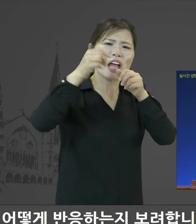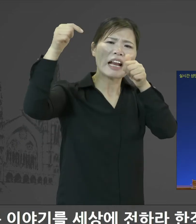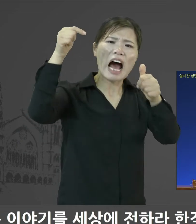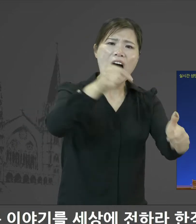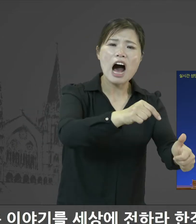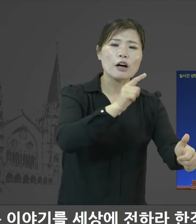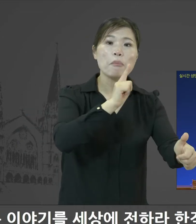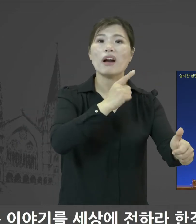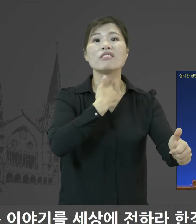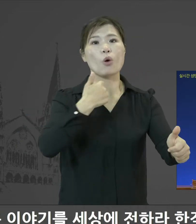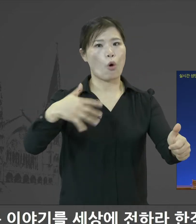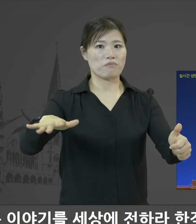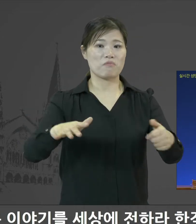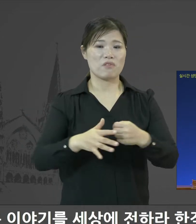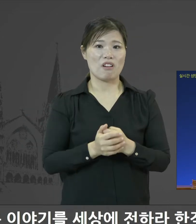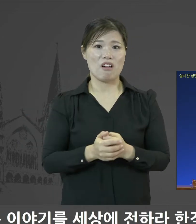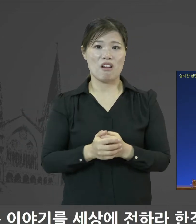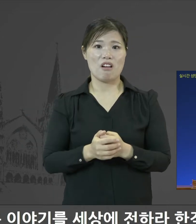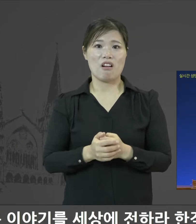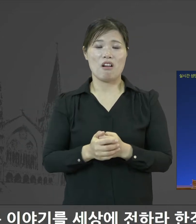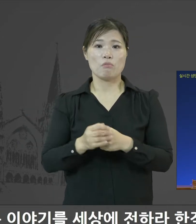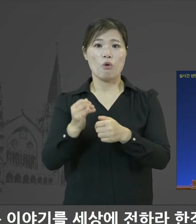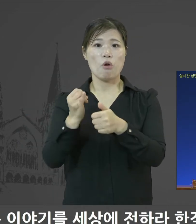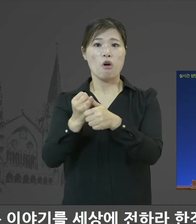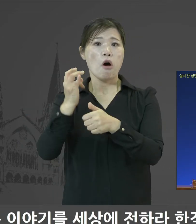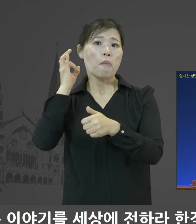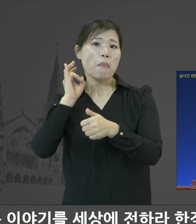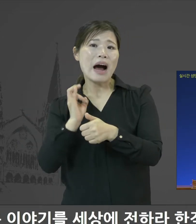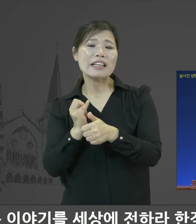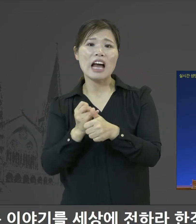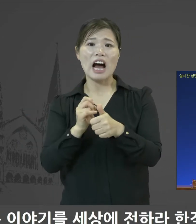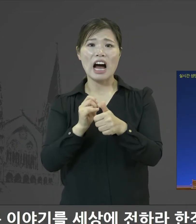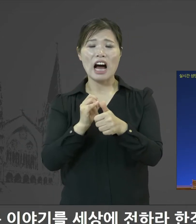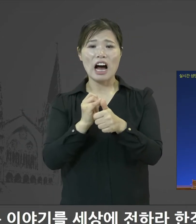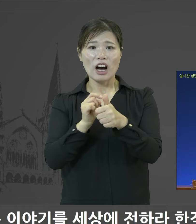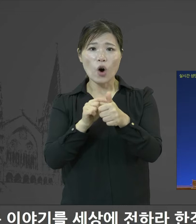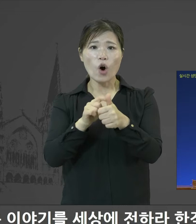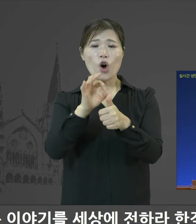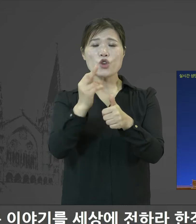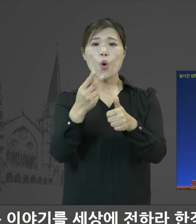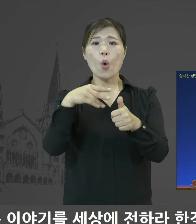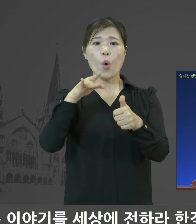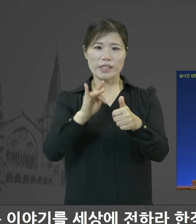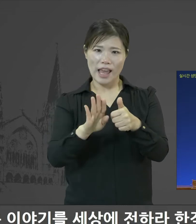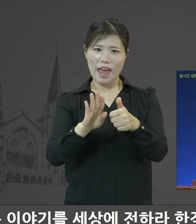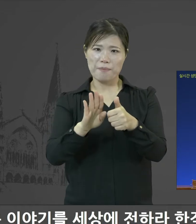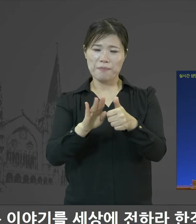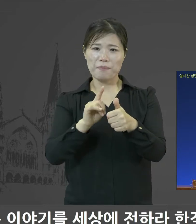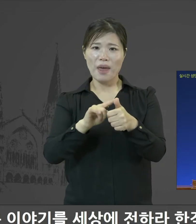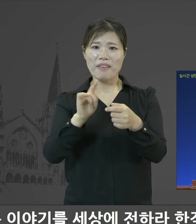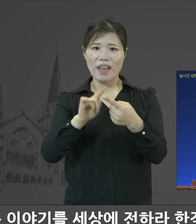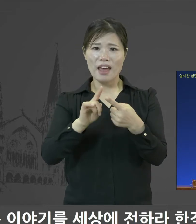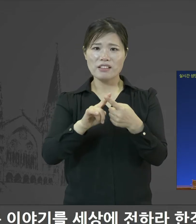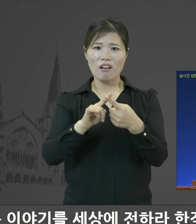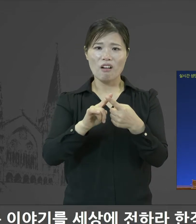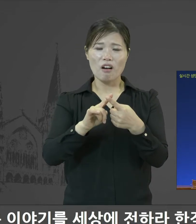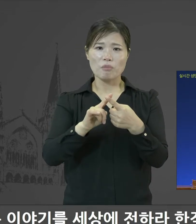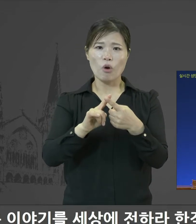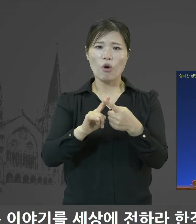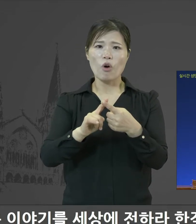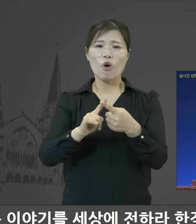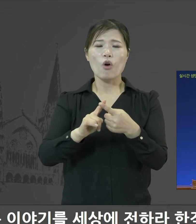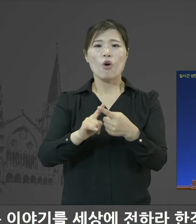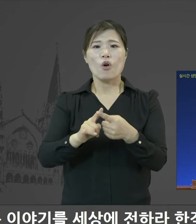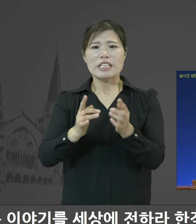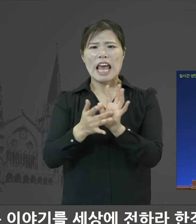적이 없습니다. 마리아, 요셉, 구유에 누이신 예수님 찾아가서 경배하라 이렇게 명한 적이